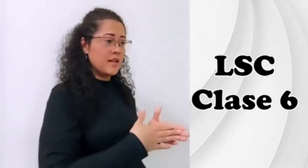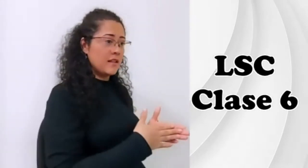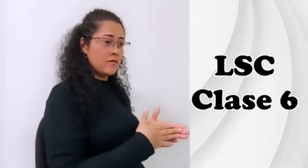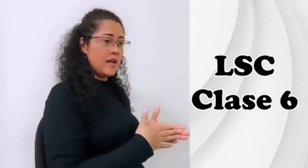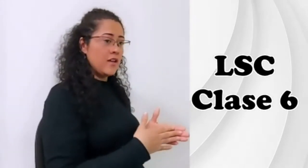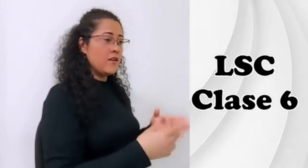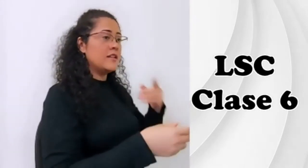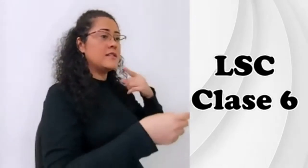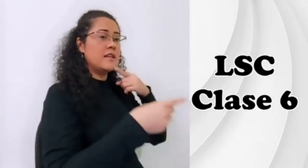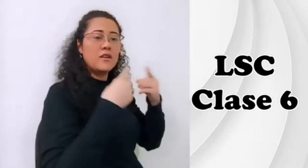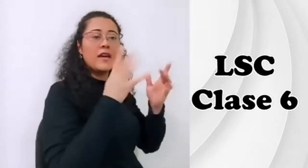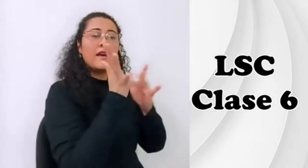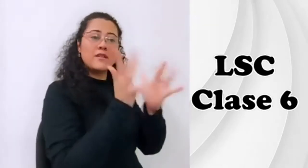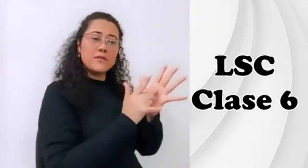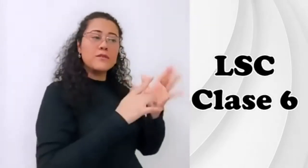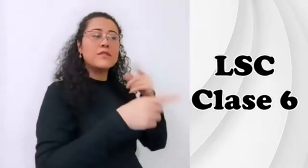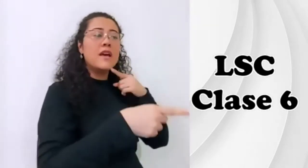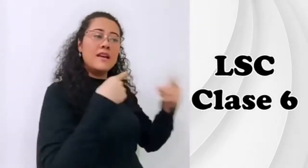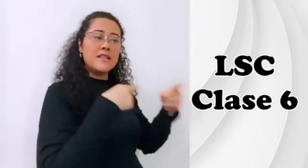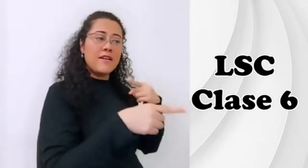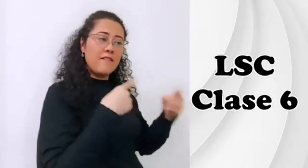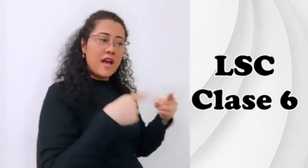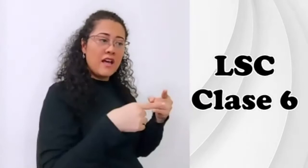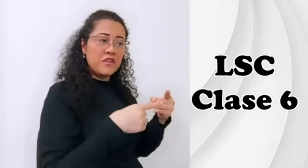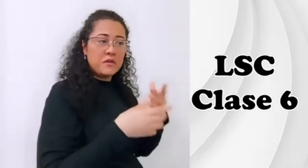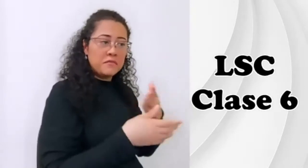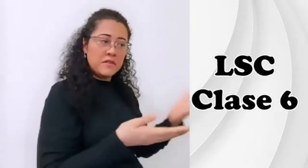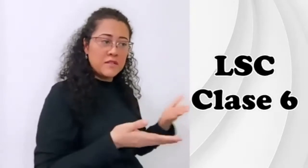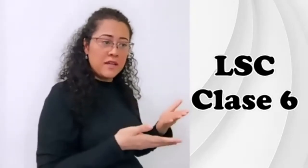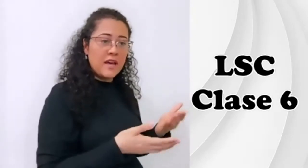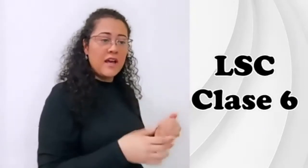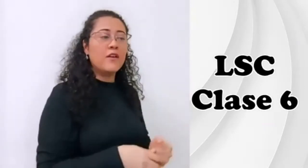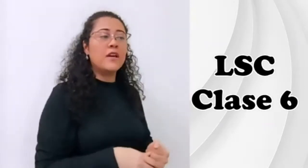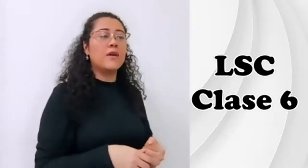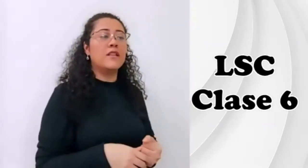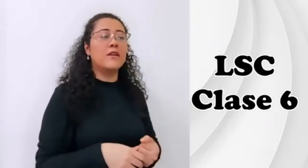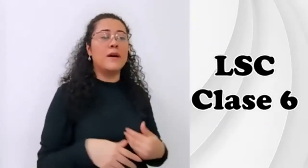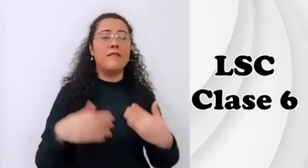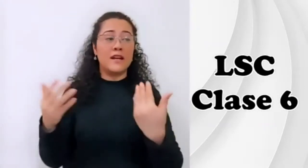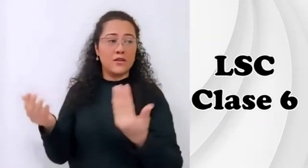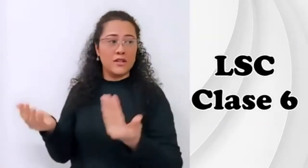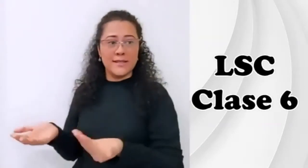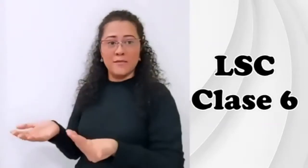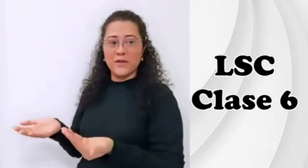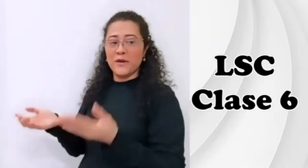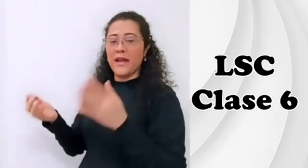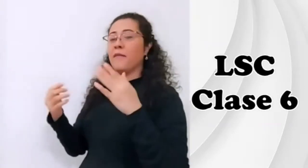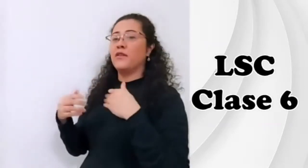de un lado diciendo que Jesús estaba hablando, explicando, y cuando va a hablar los discípulos, por ejemplo, entonces